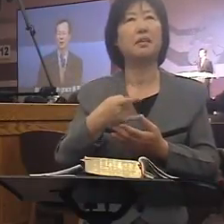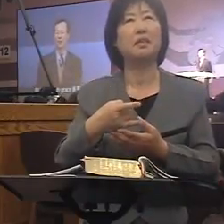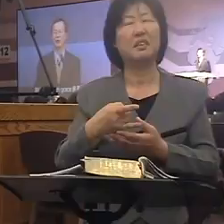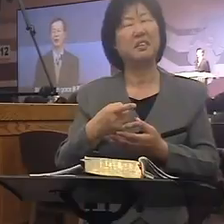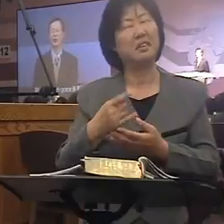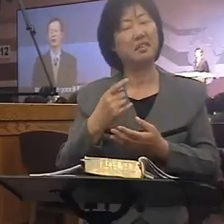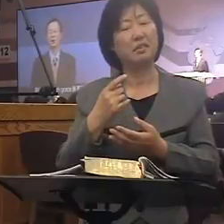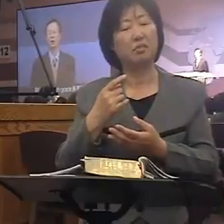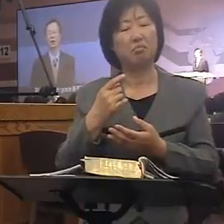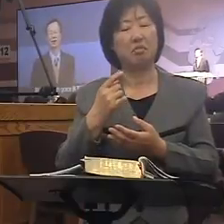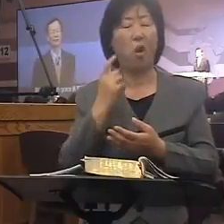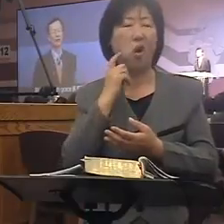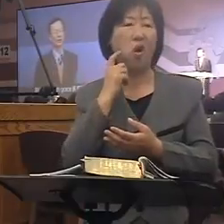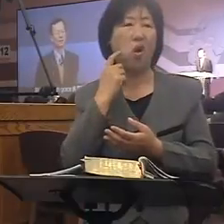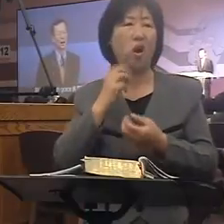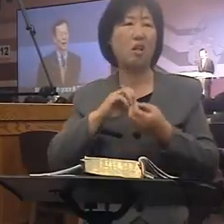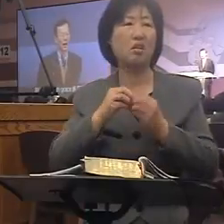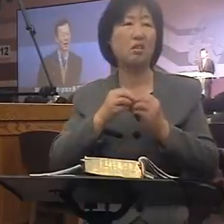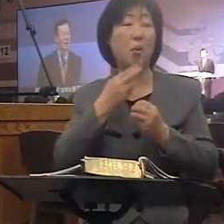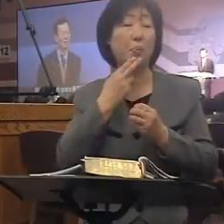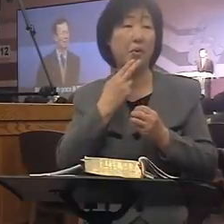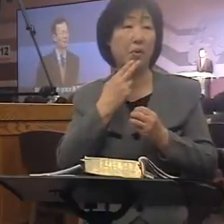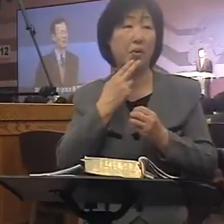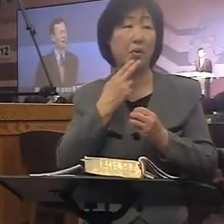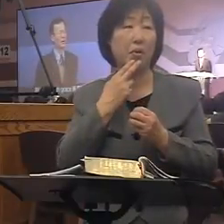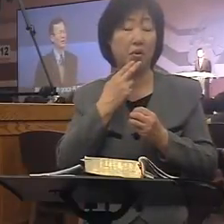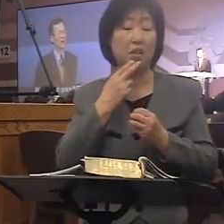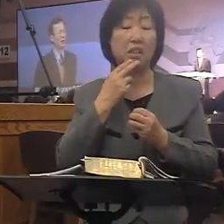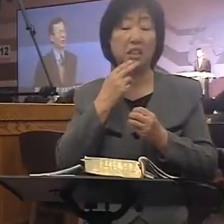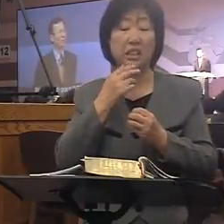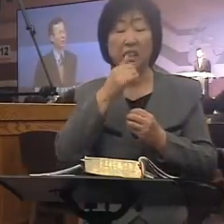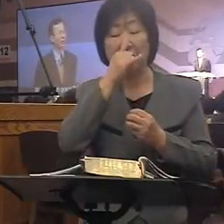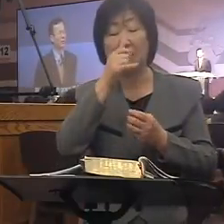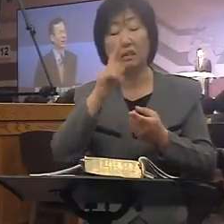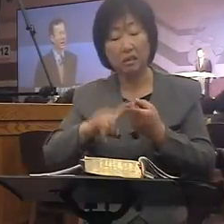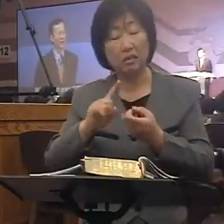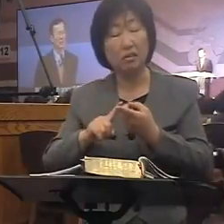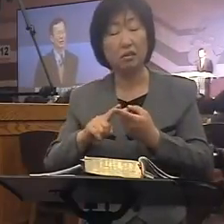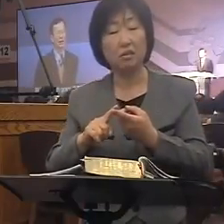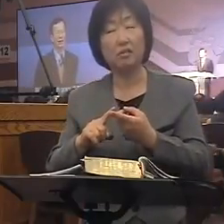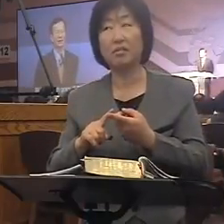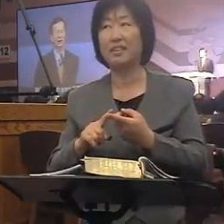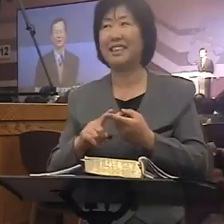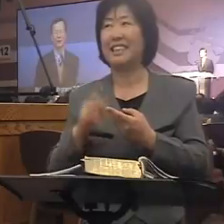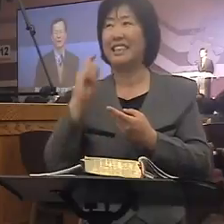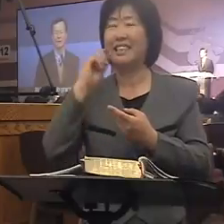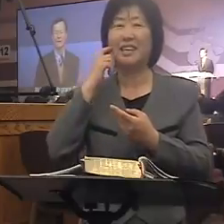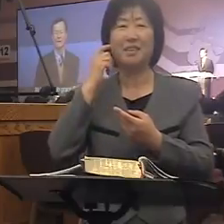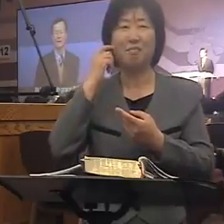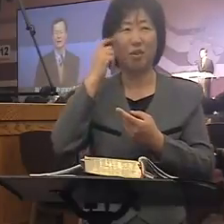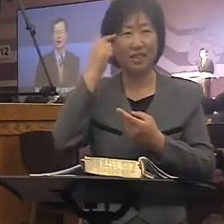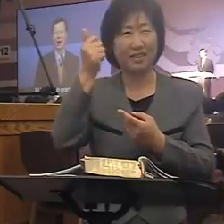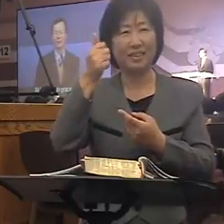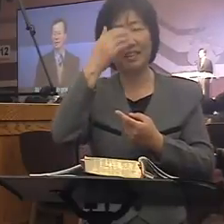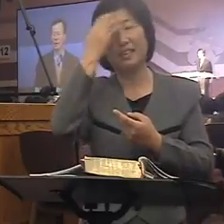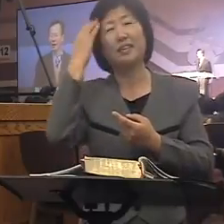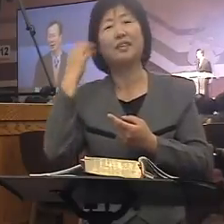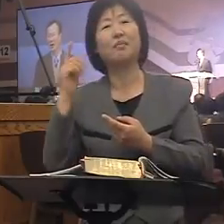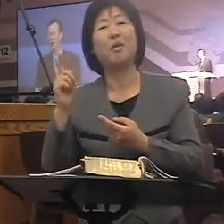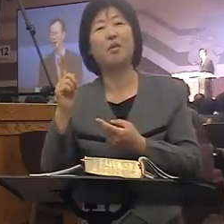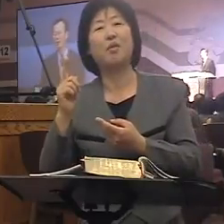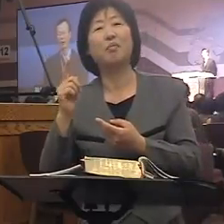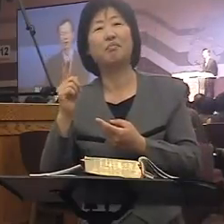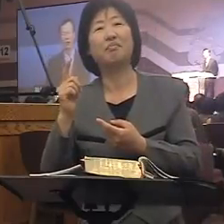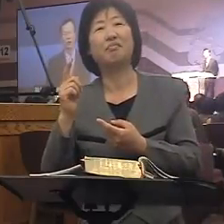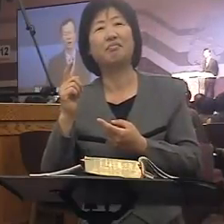한번 번역해 보려고 머리를 많이 짜고 빗고 다 했습니다. 근데 아무리